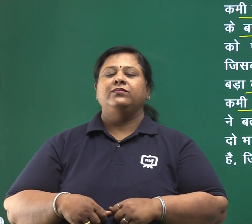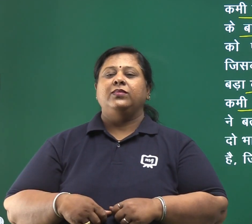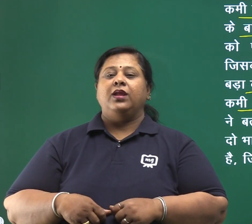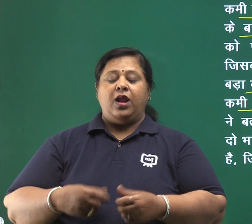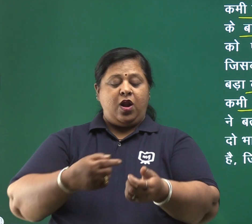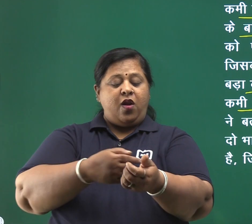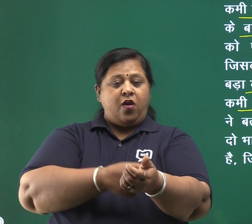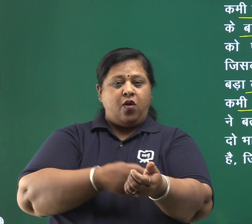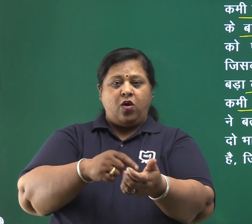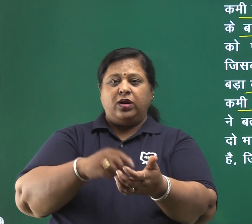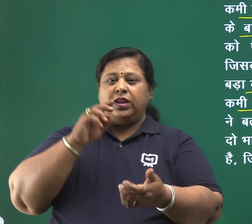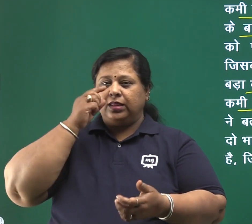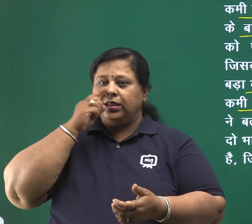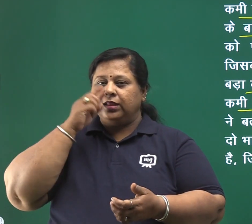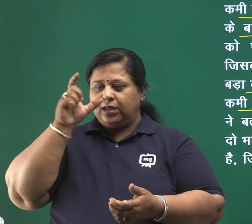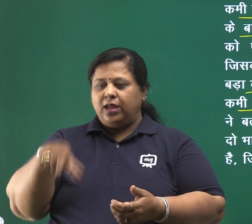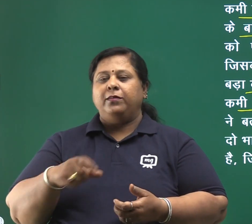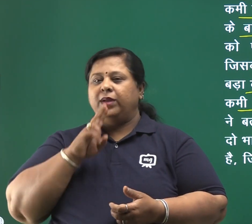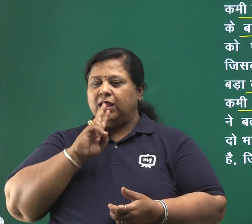डॉक्टर दीदी ने बताया